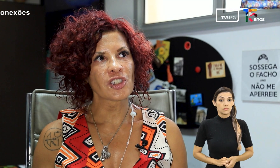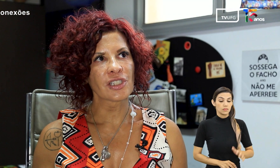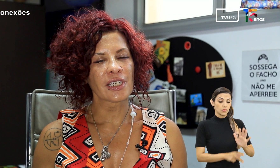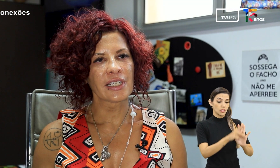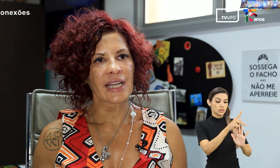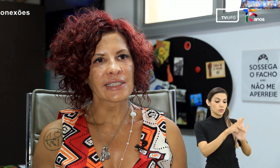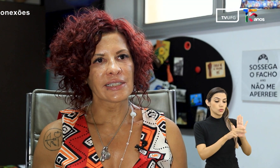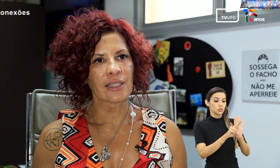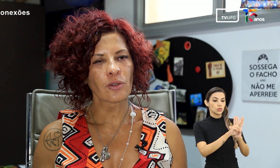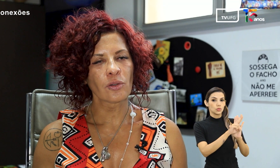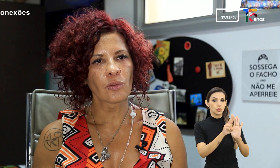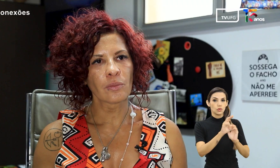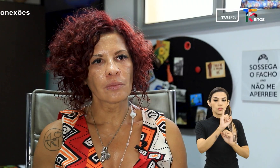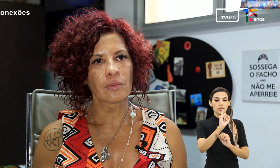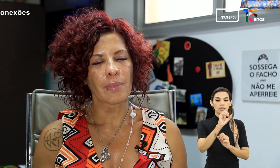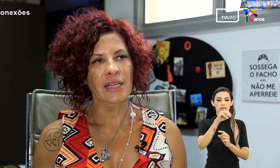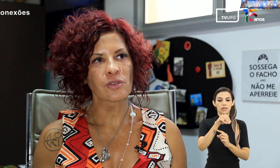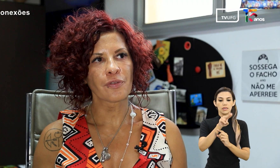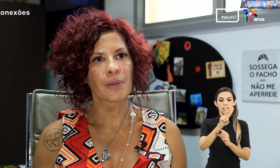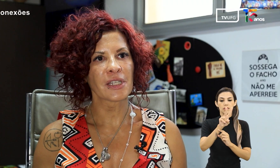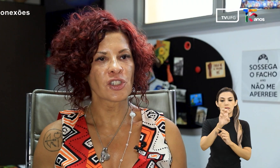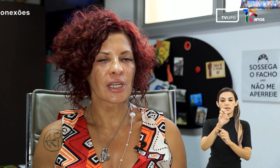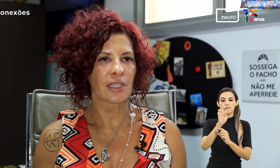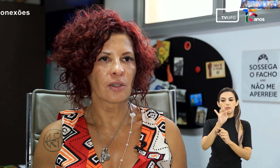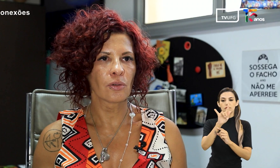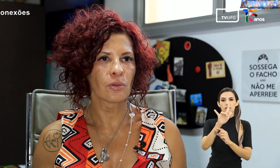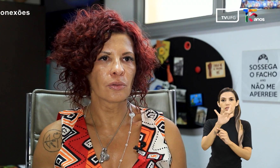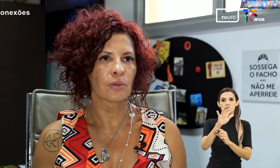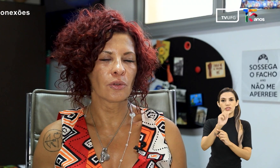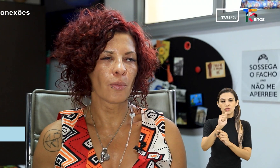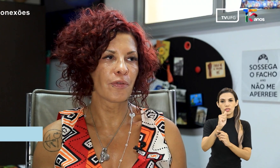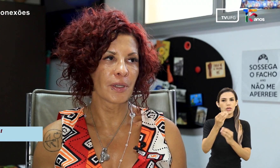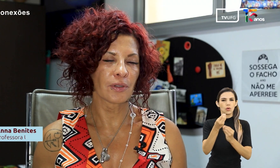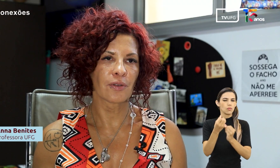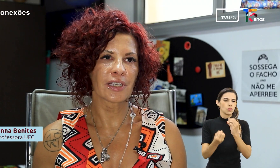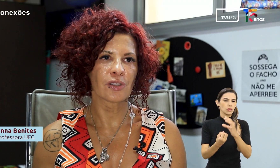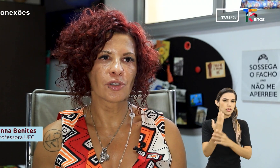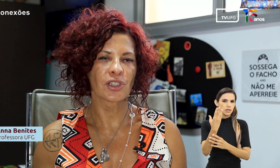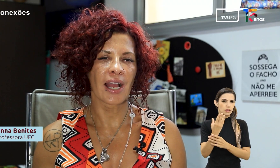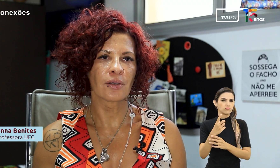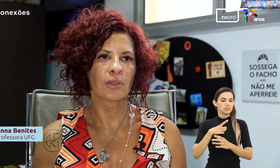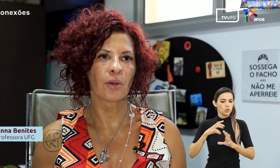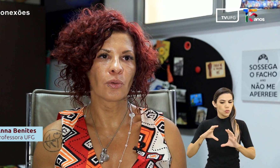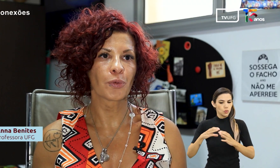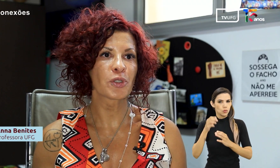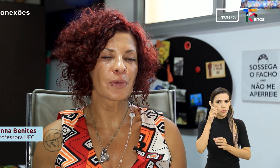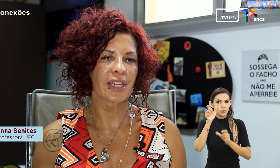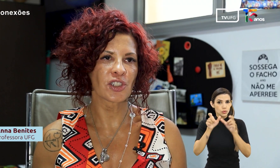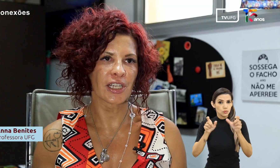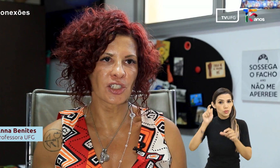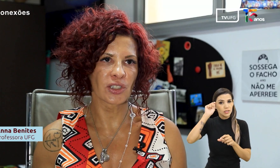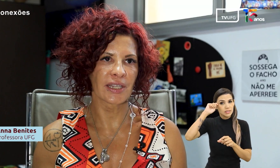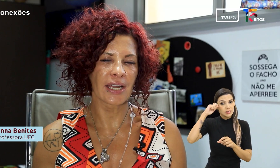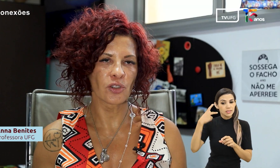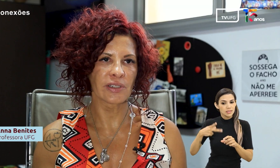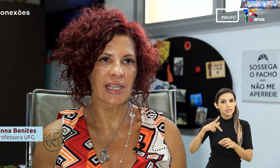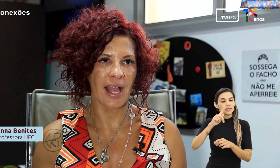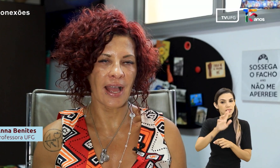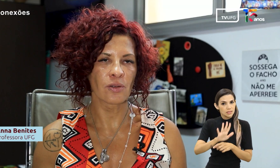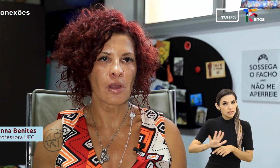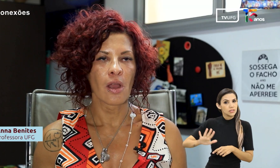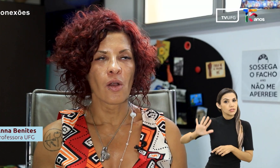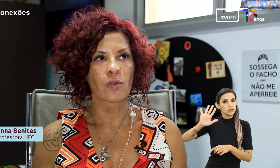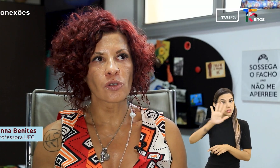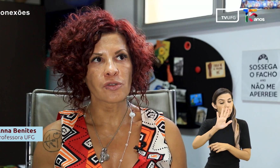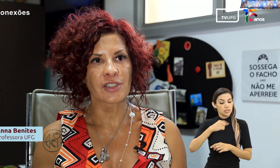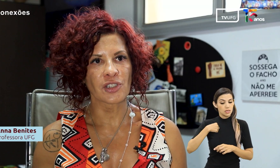O Investiga, ele nasce dentro de um braço feminista negro do movimento negro aqui do estado, que é o Grupo de Mulheres Negras Nandaras no